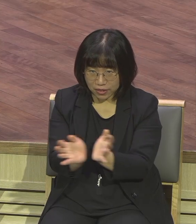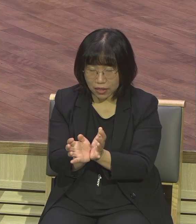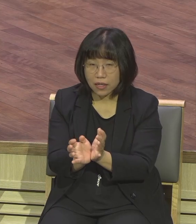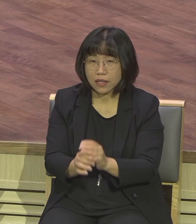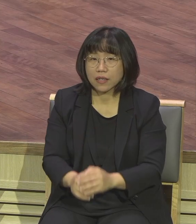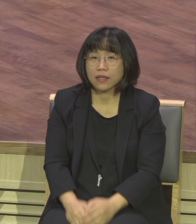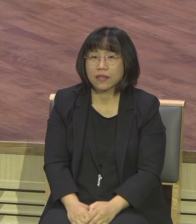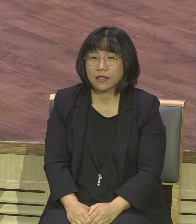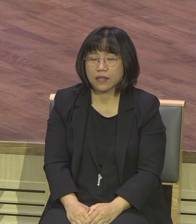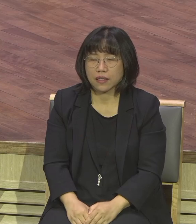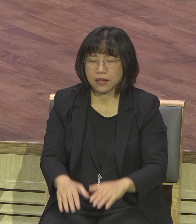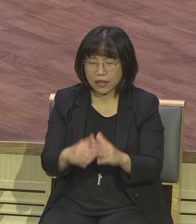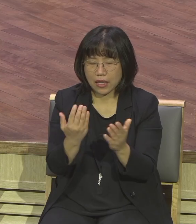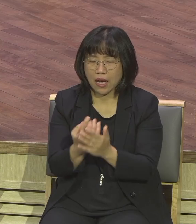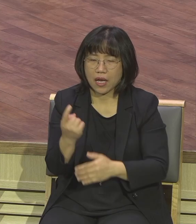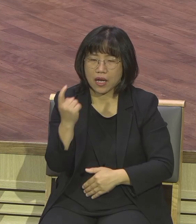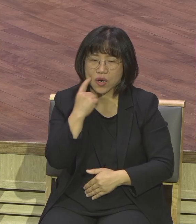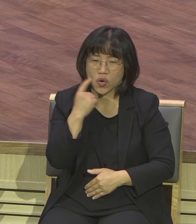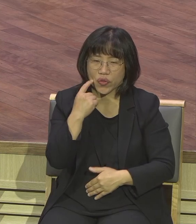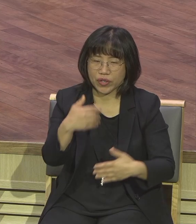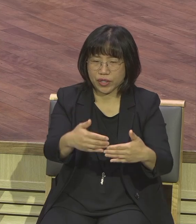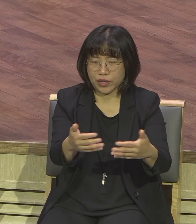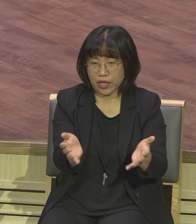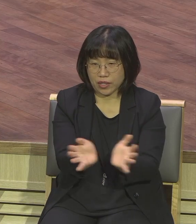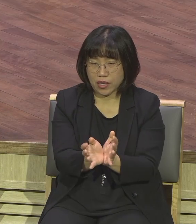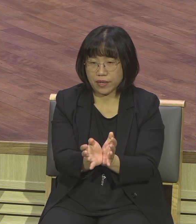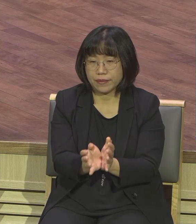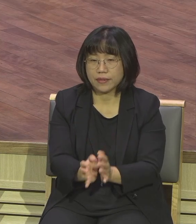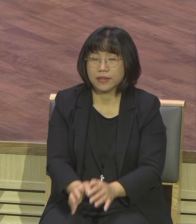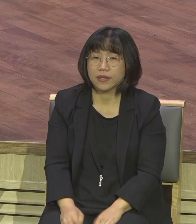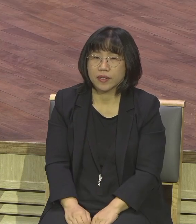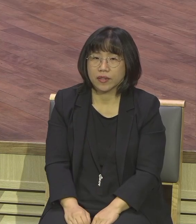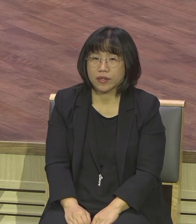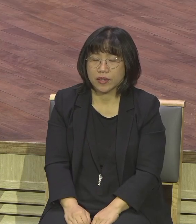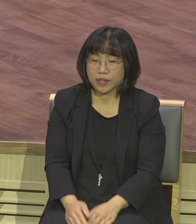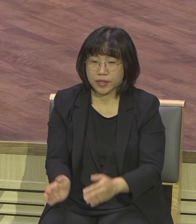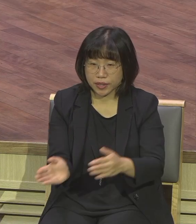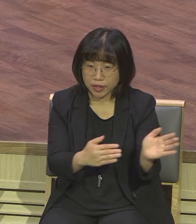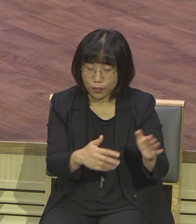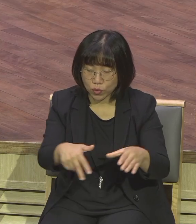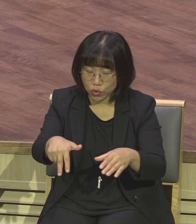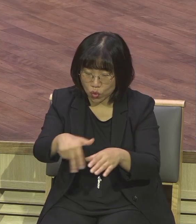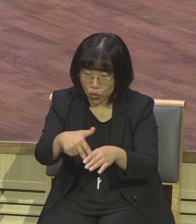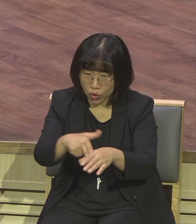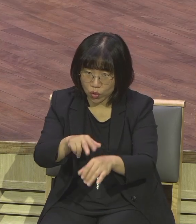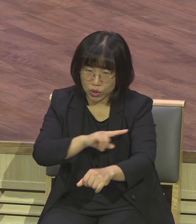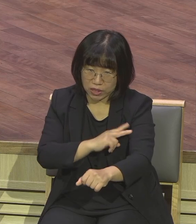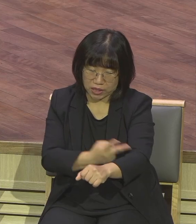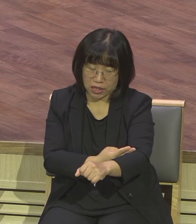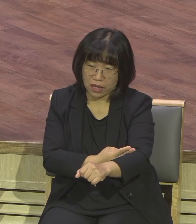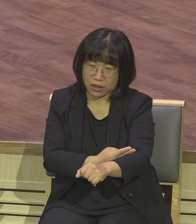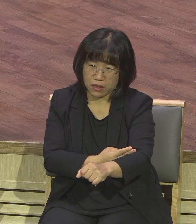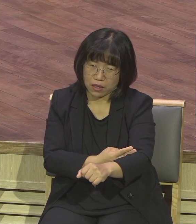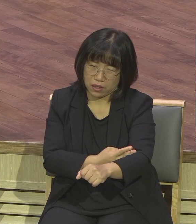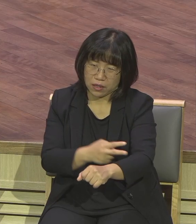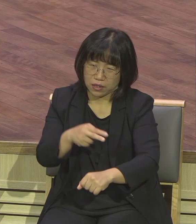전부 이 가짜거든요. 이 3단체. 그 다음에 모든 종교단체, 이단,